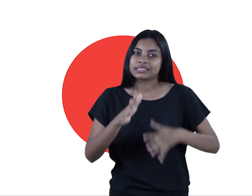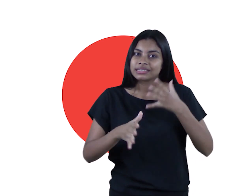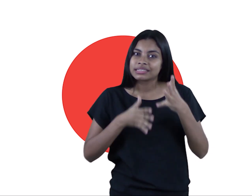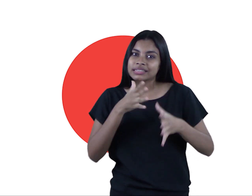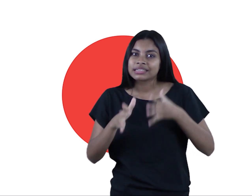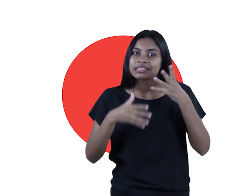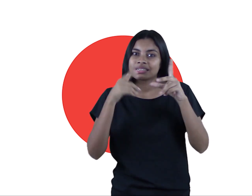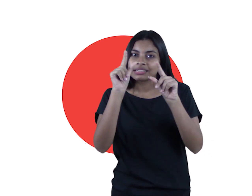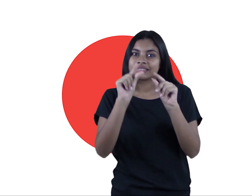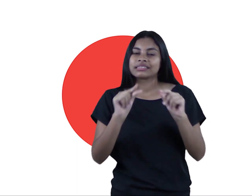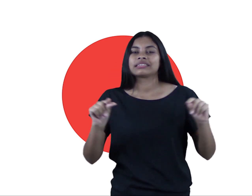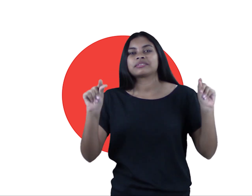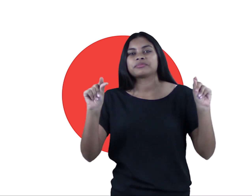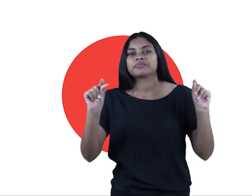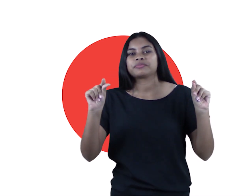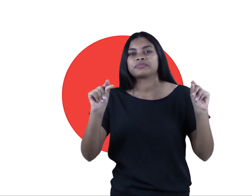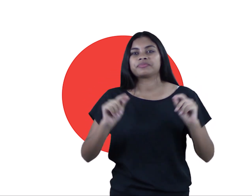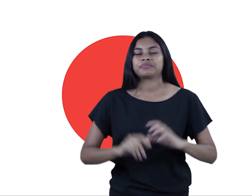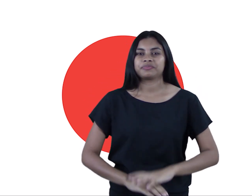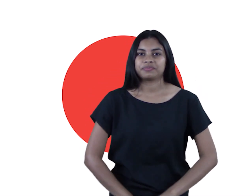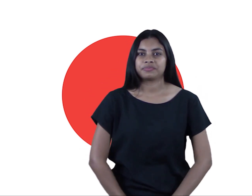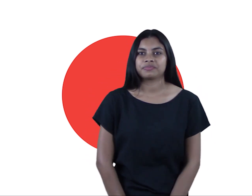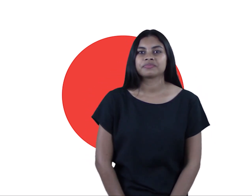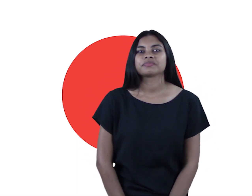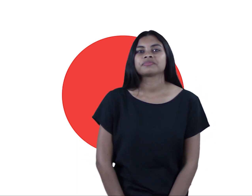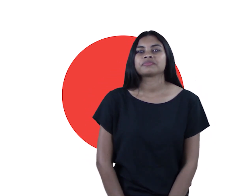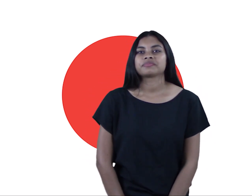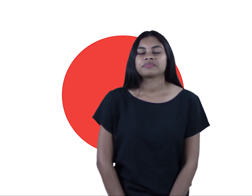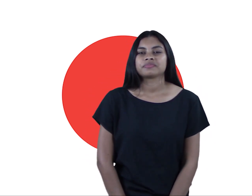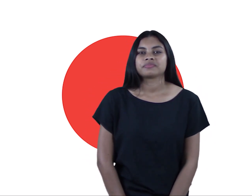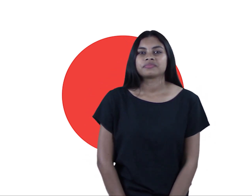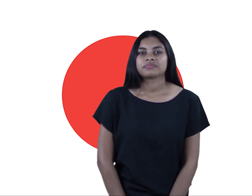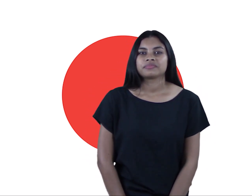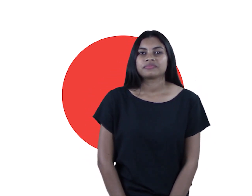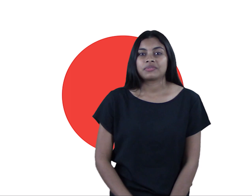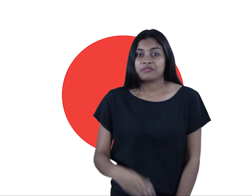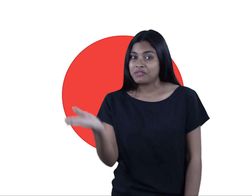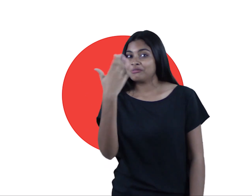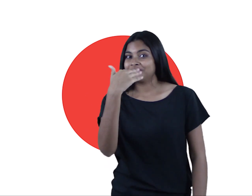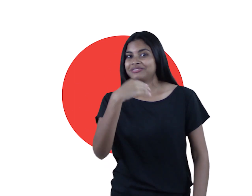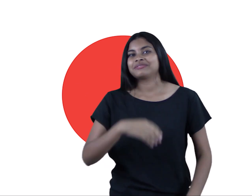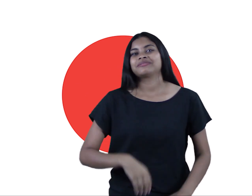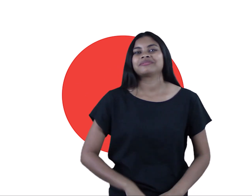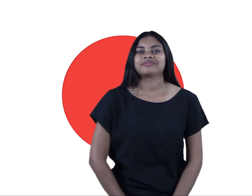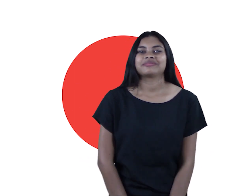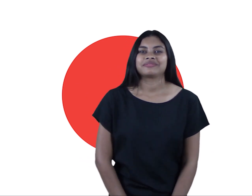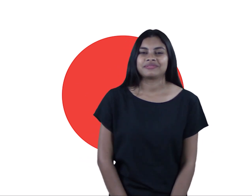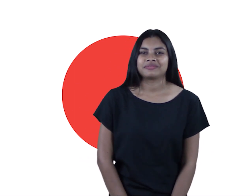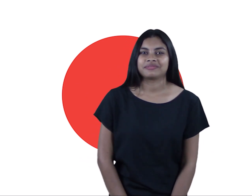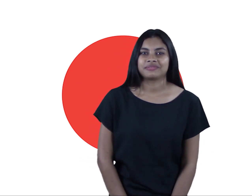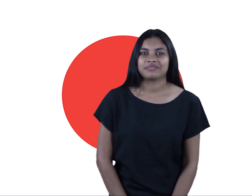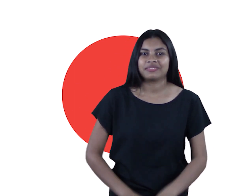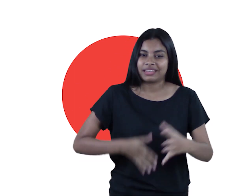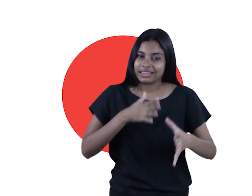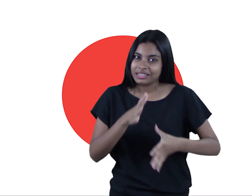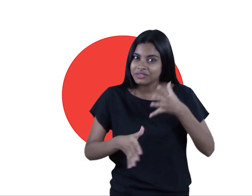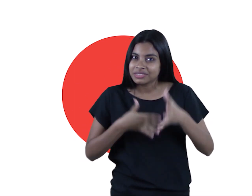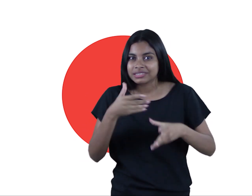história da língua de sinais do Japão? Vamos lá? A língua de sinais japonesa